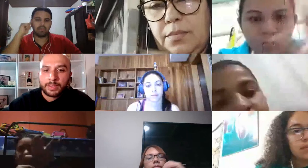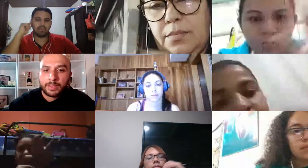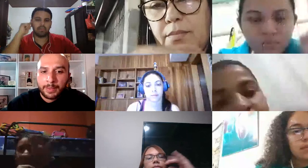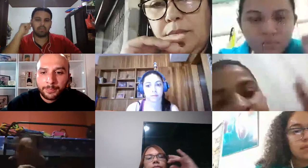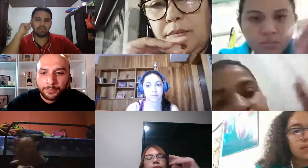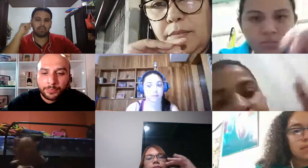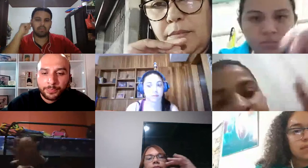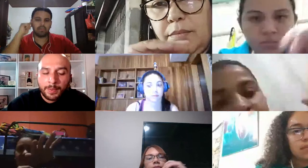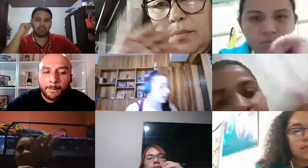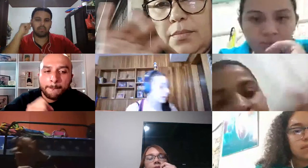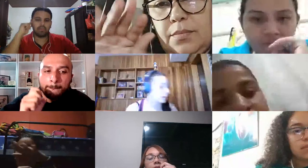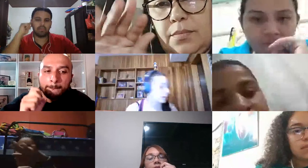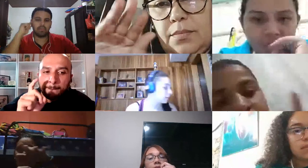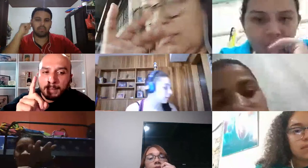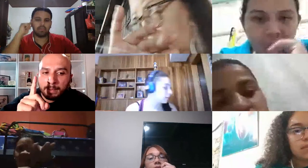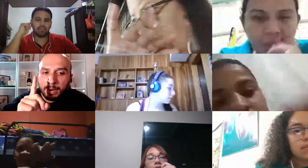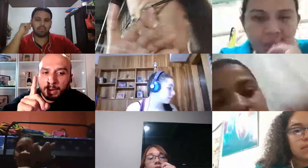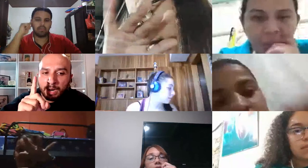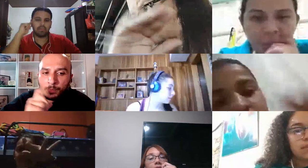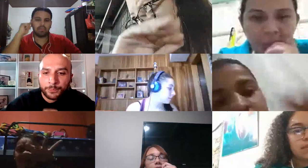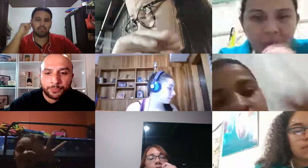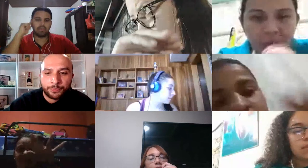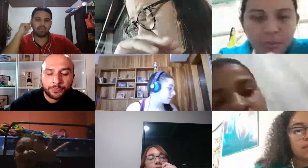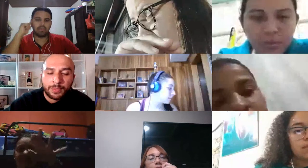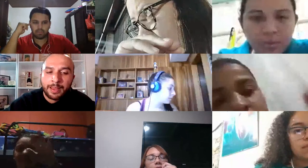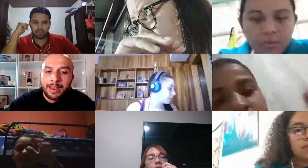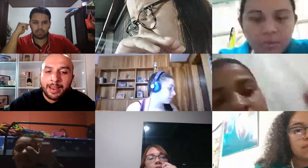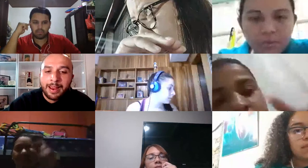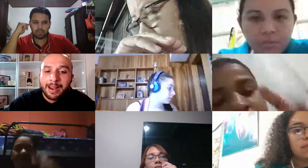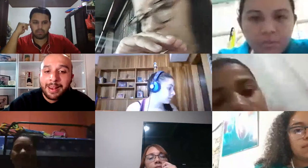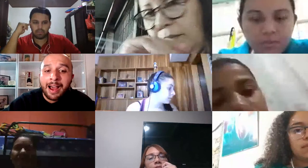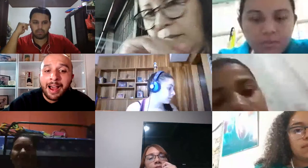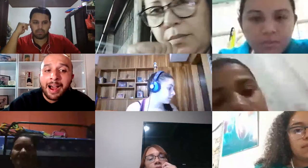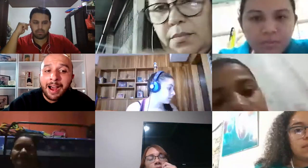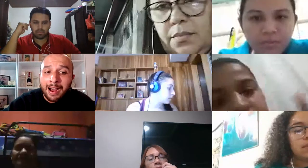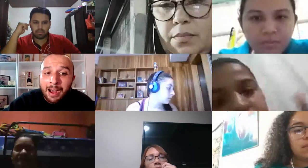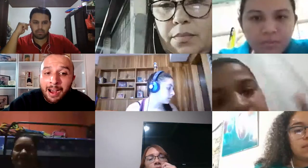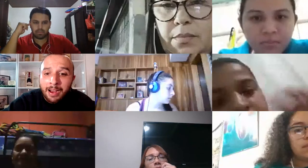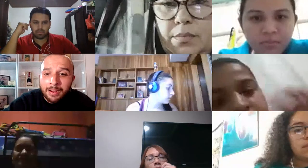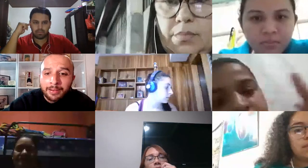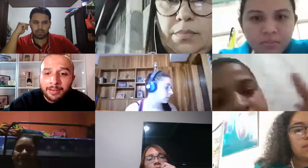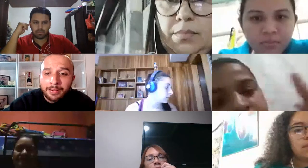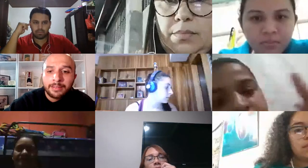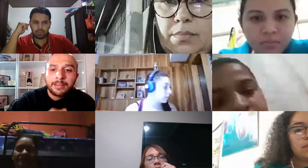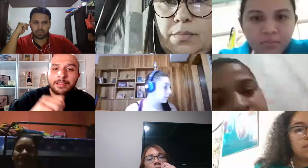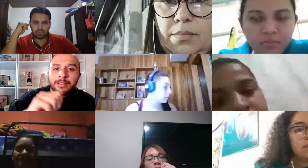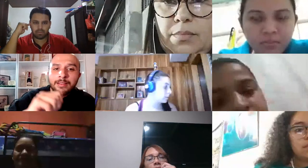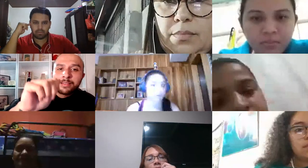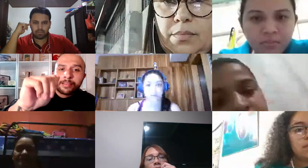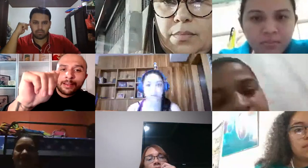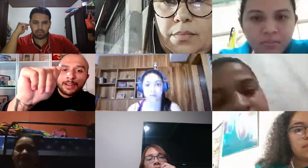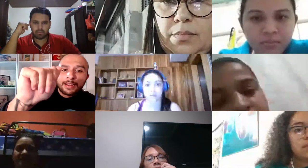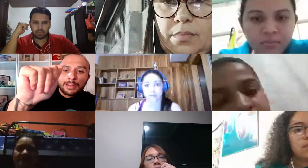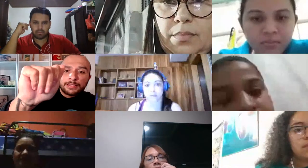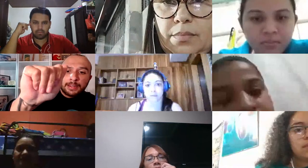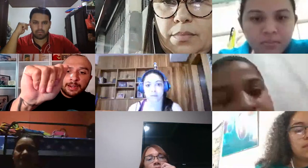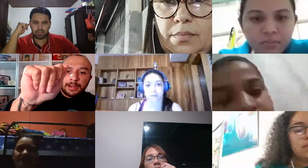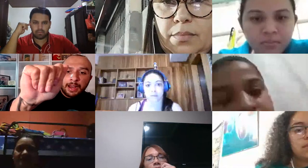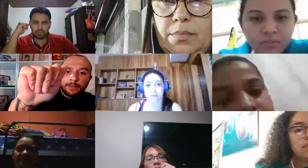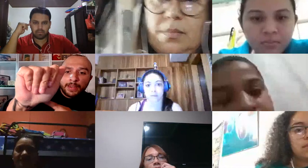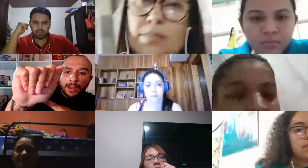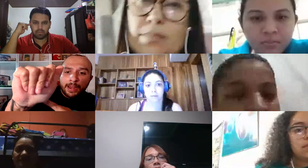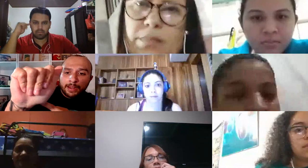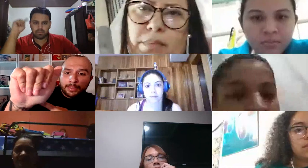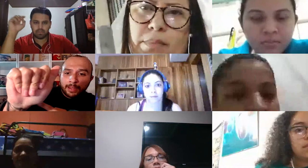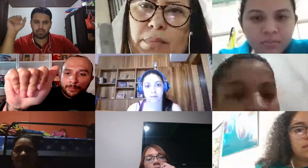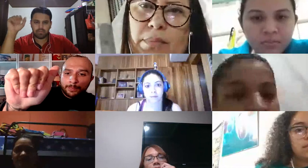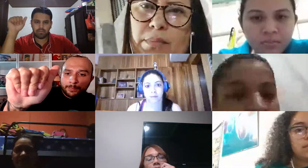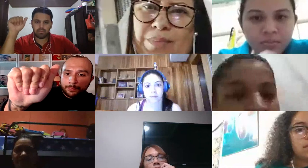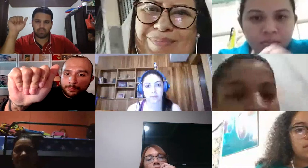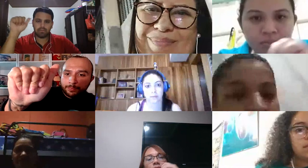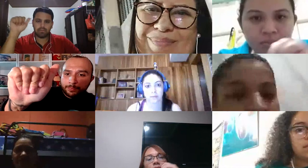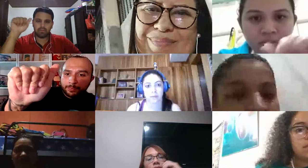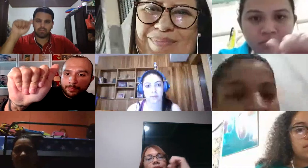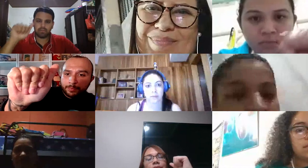Sí. Primero, la A tiene que ser abierta.